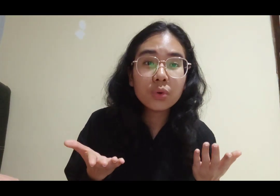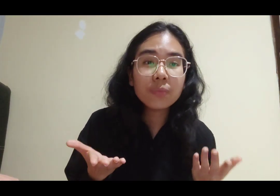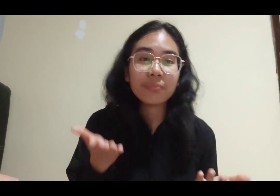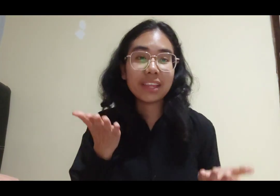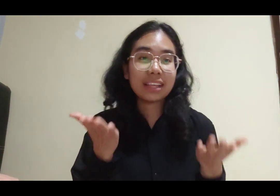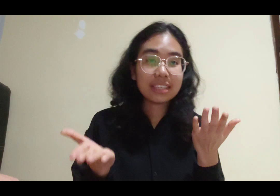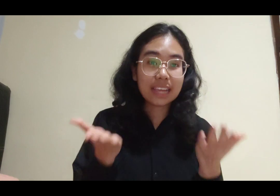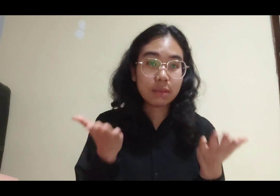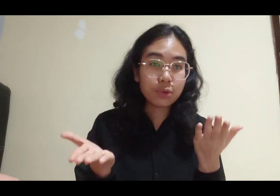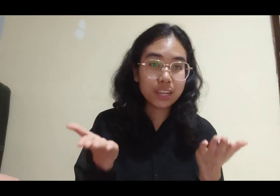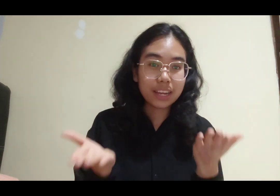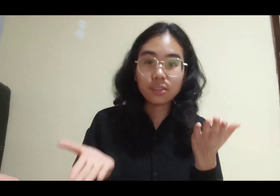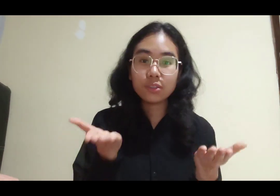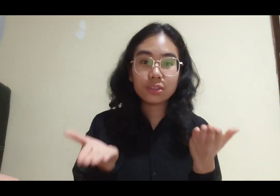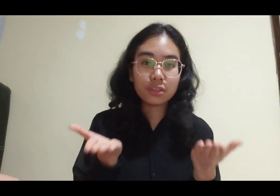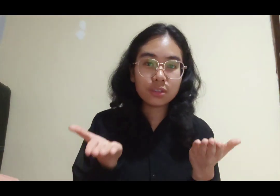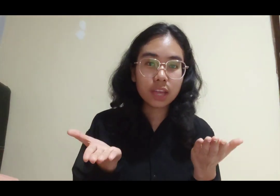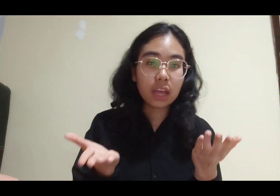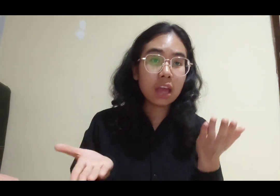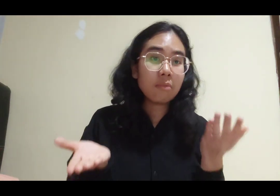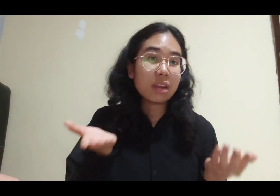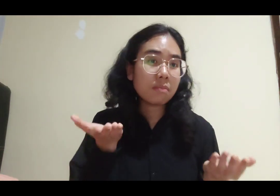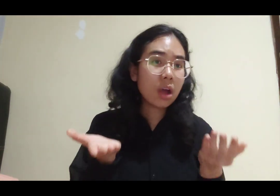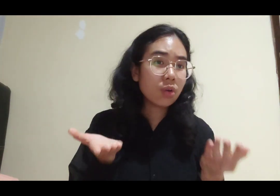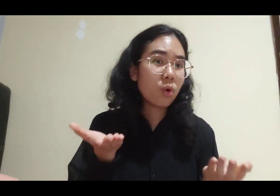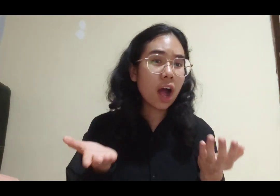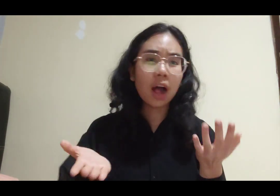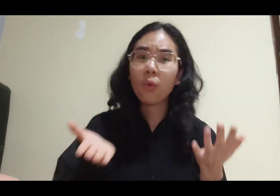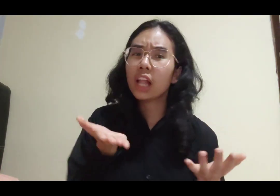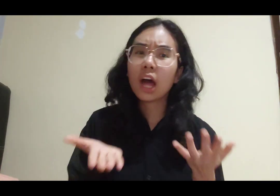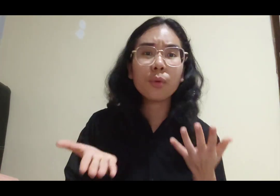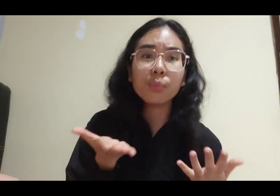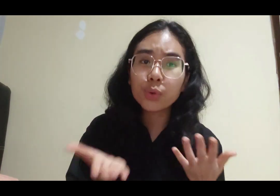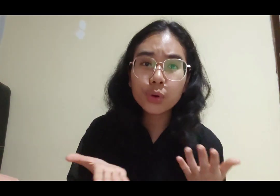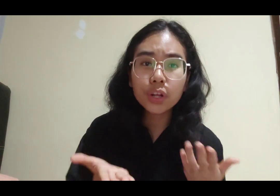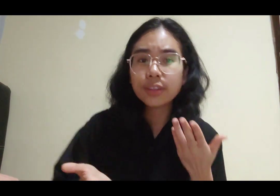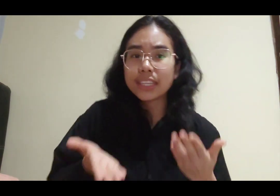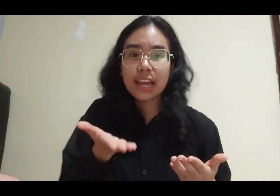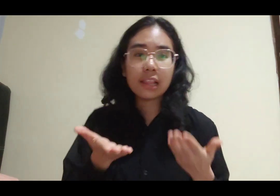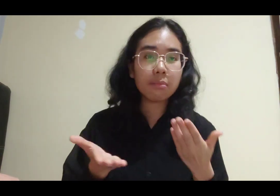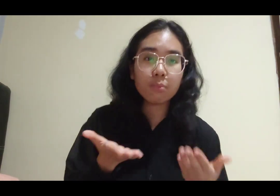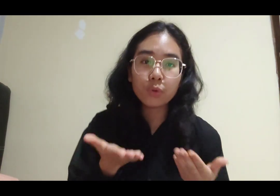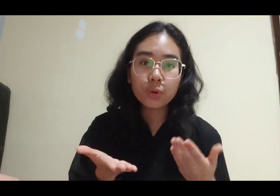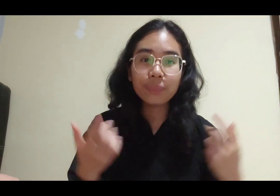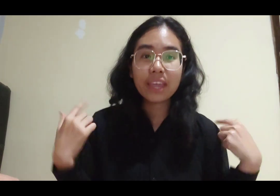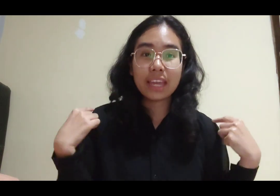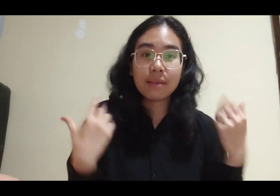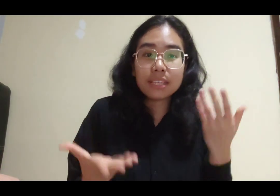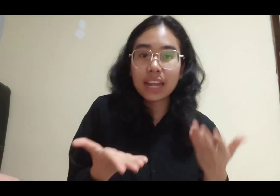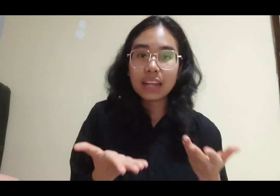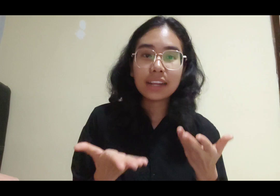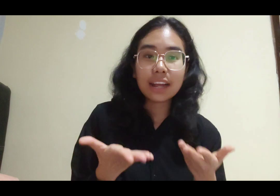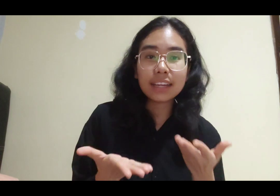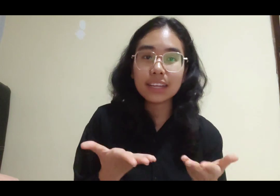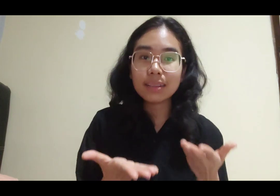Sekalipun ini ya, kayak menimbang 2 hal, walaupun sekalipun. Ini bisa naik gerak dikit gak